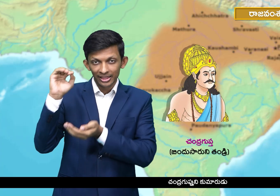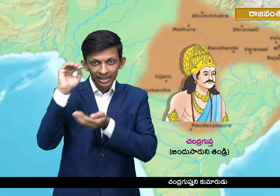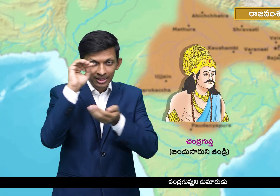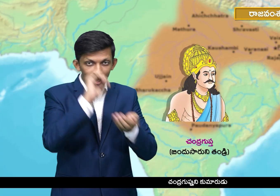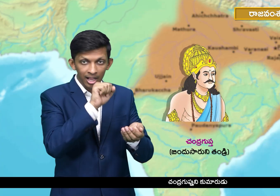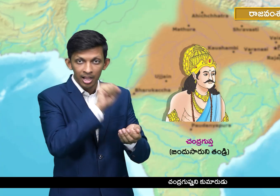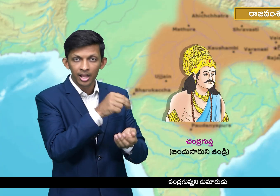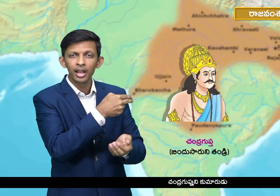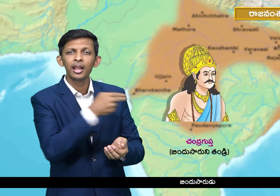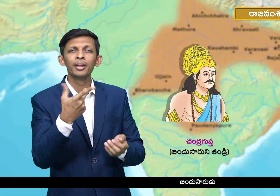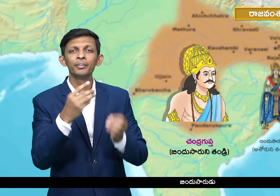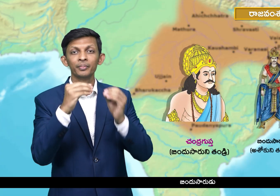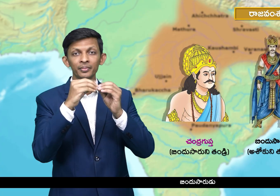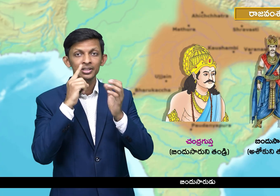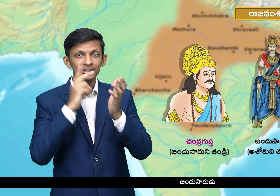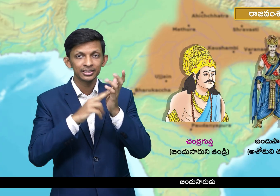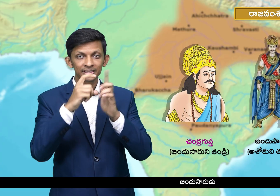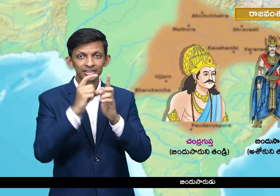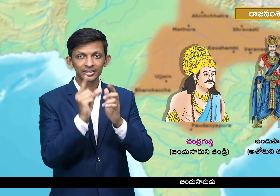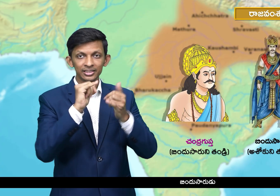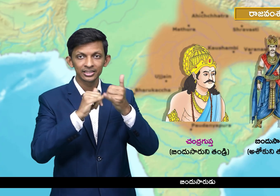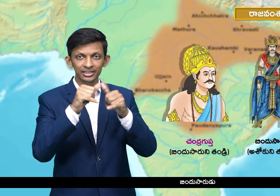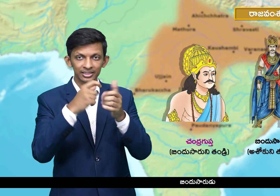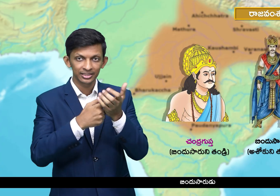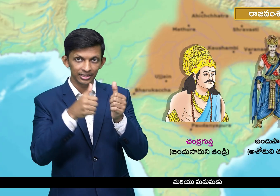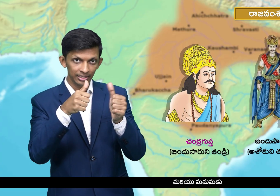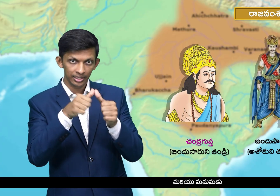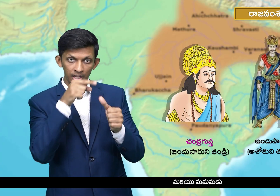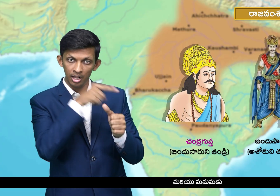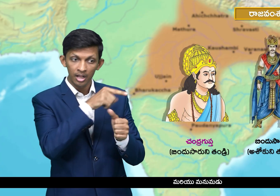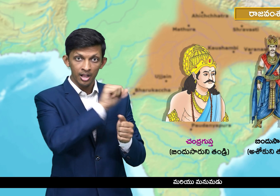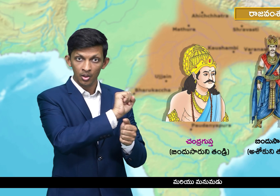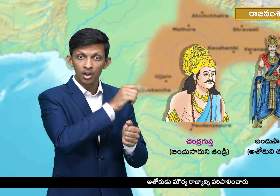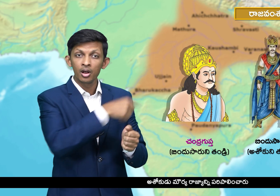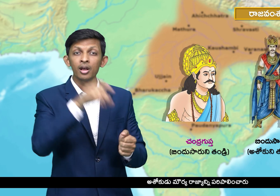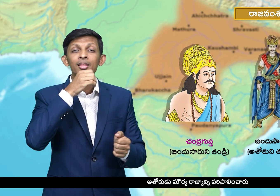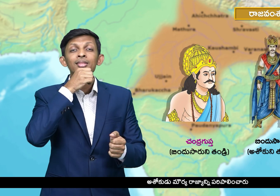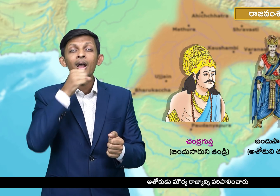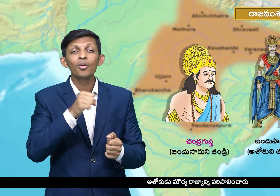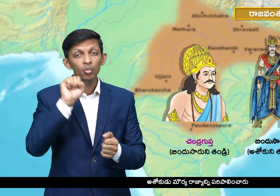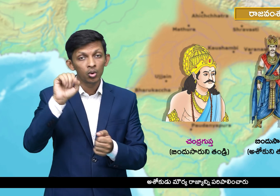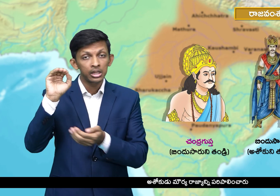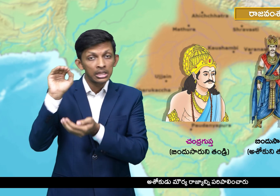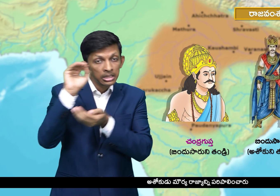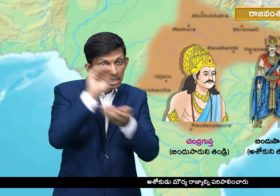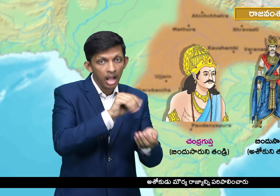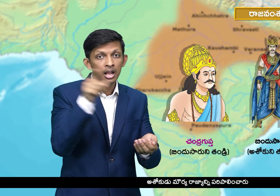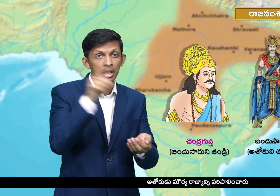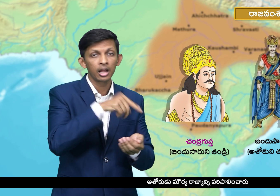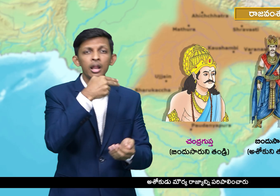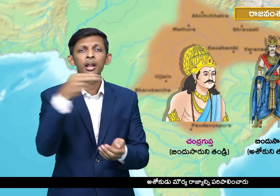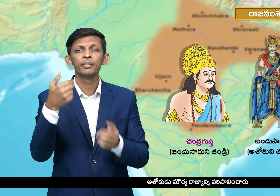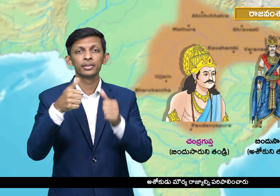చంద్రగుప్తుని కుమారుడు బిందుసారుడు మరియు మనువుడు అశోకుడు మౌర్య